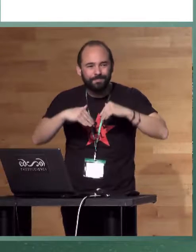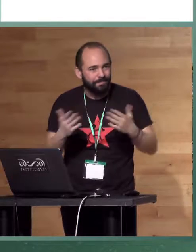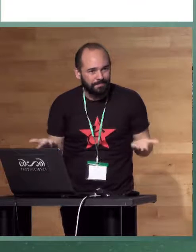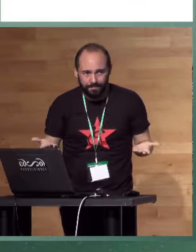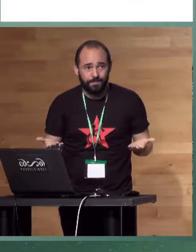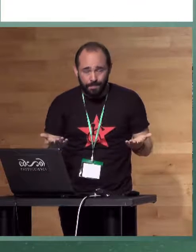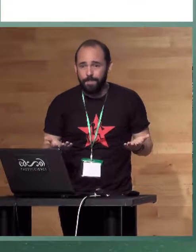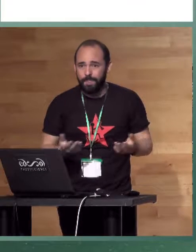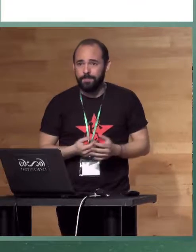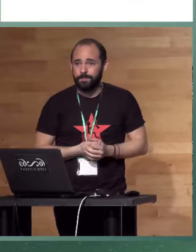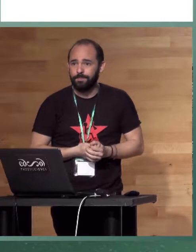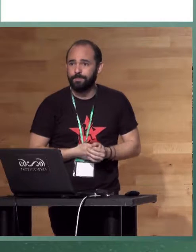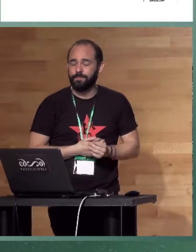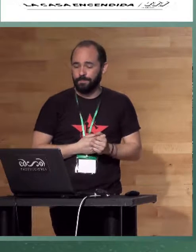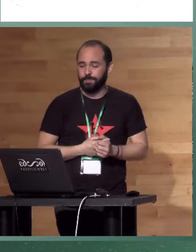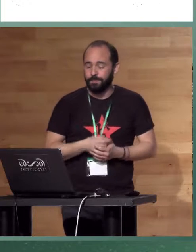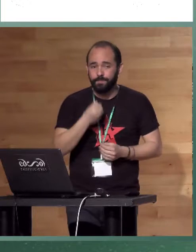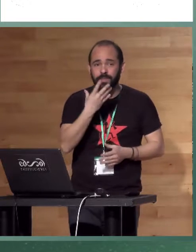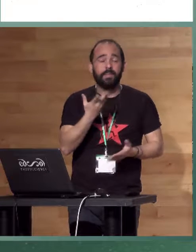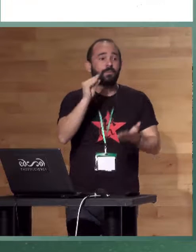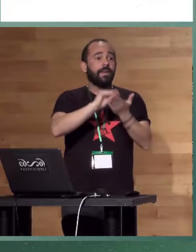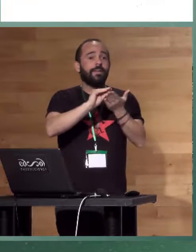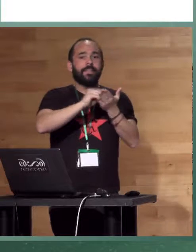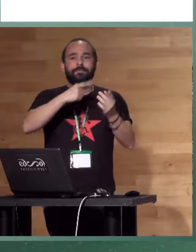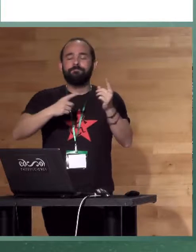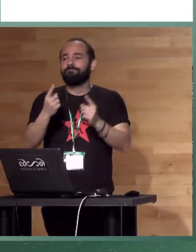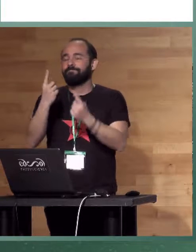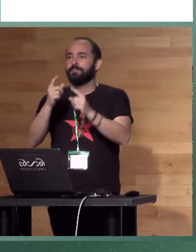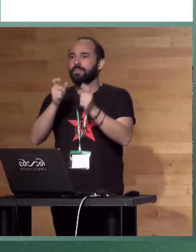hay estructura, pues pasaría como una casa. Se cae.